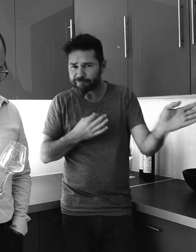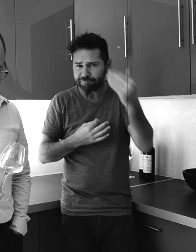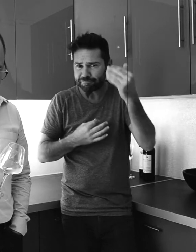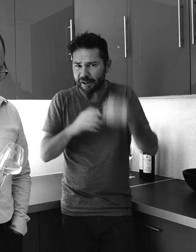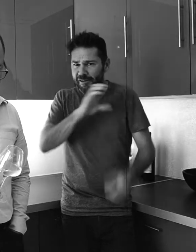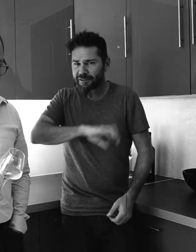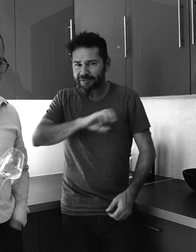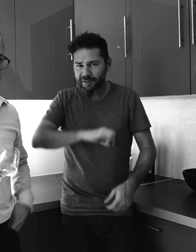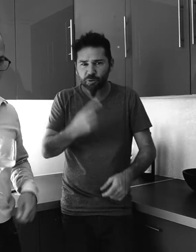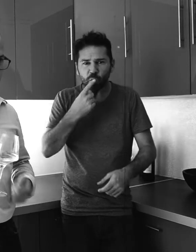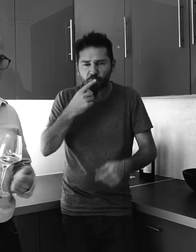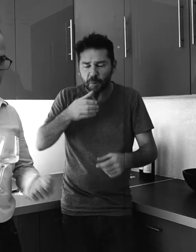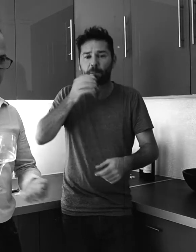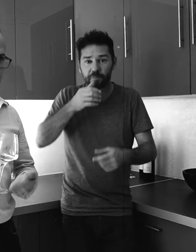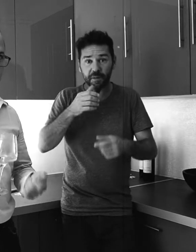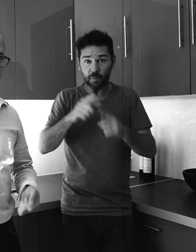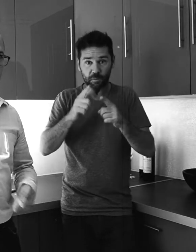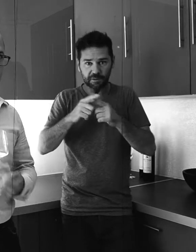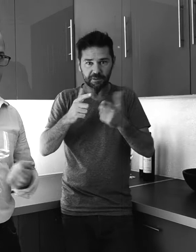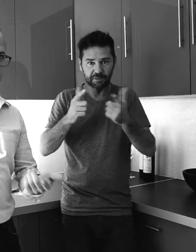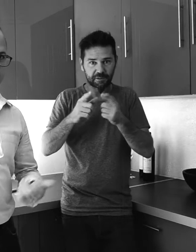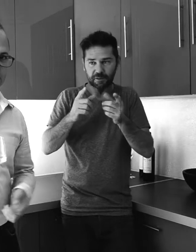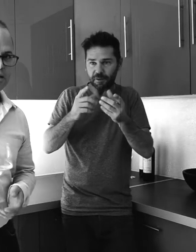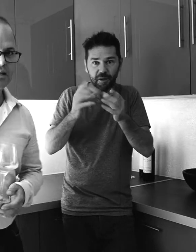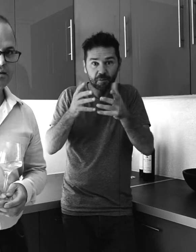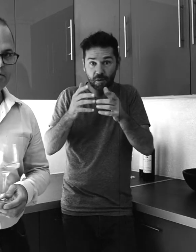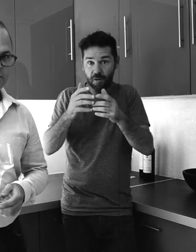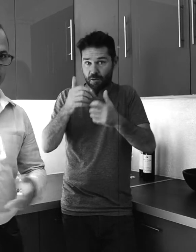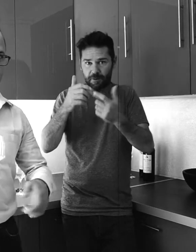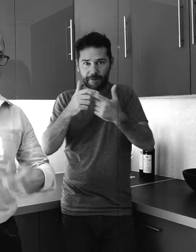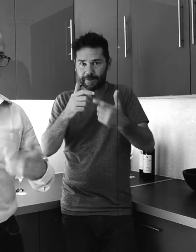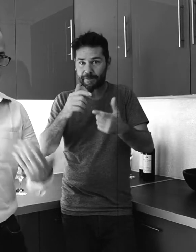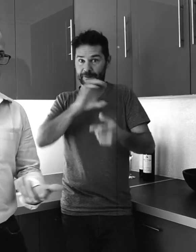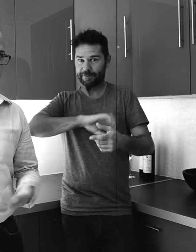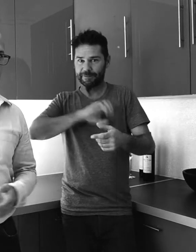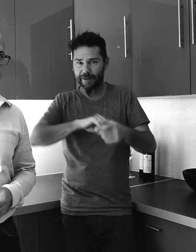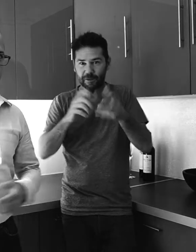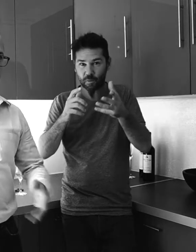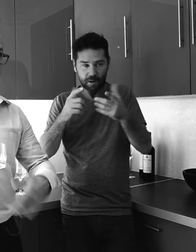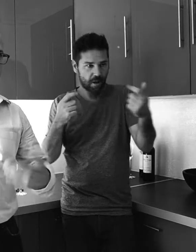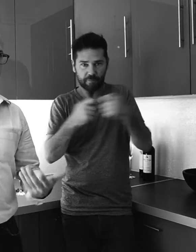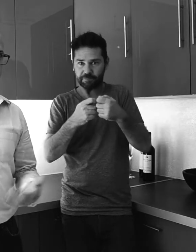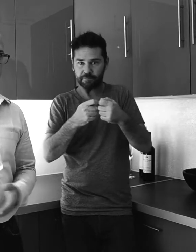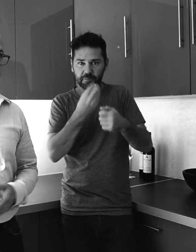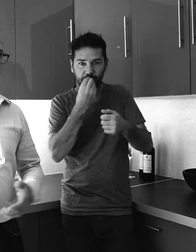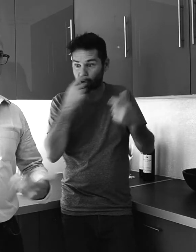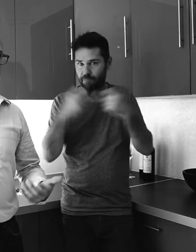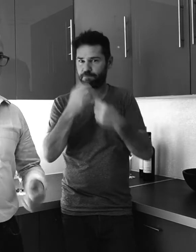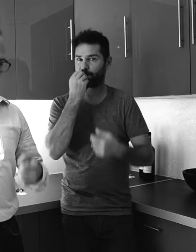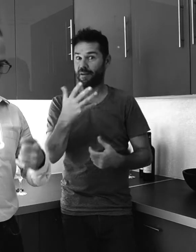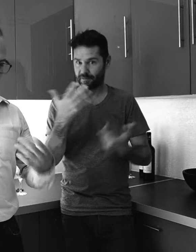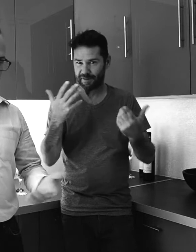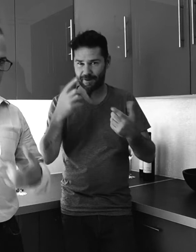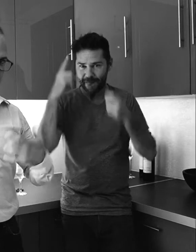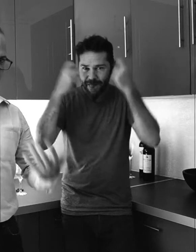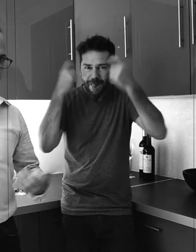Donc à essayer et surtout un challenge un peu, trouver quelque chose, lui trouver un bon accompagnement ou une bonne raison